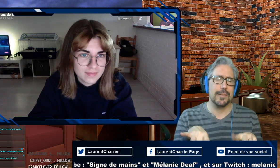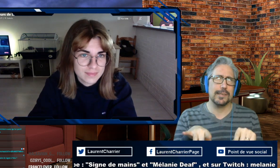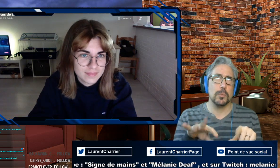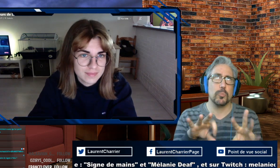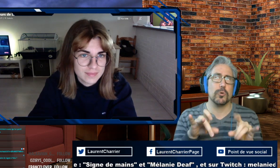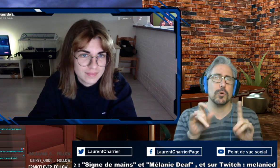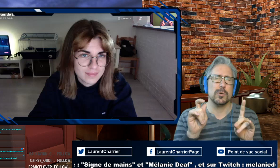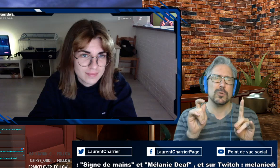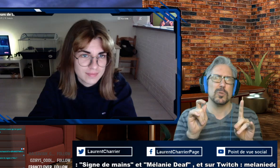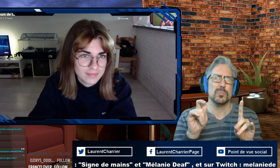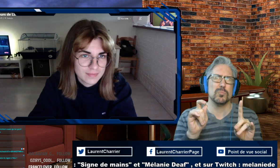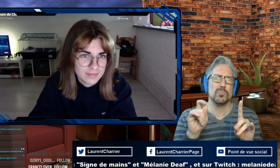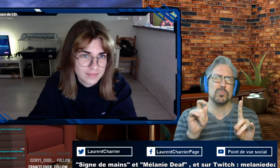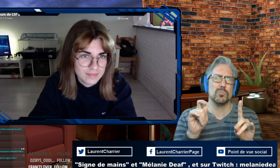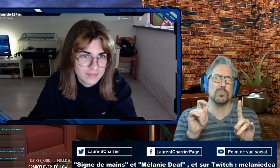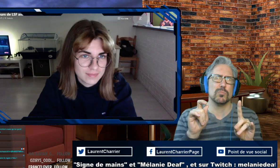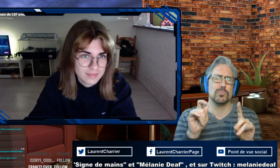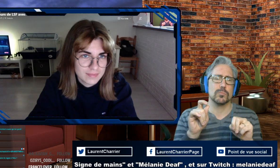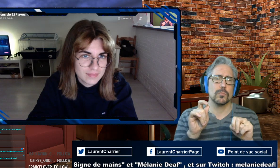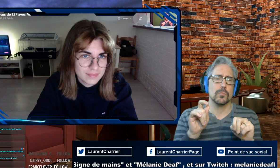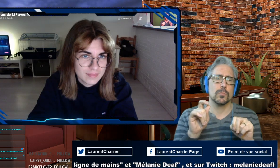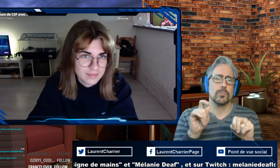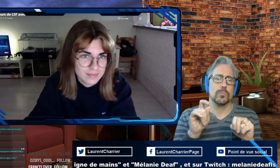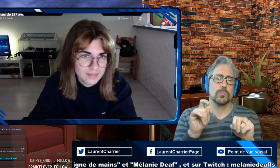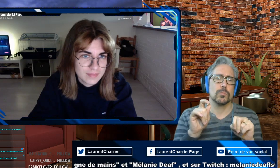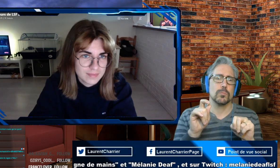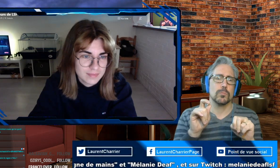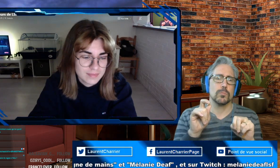pour travail, ça me prend.